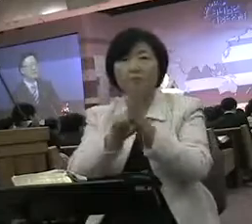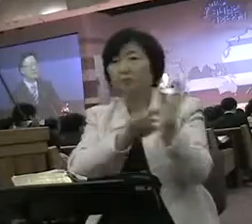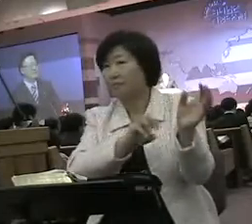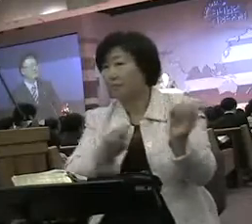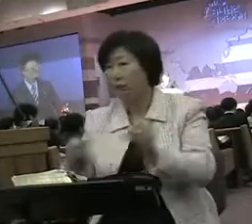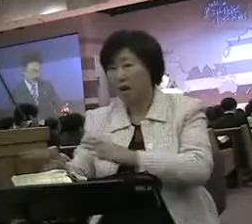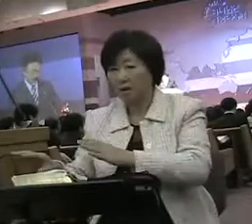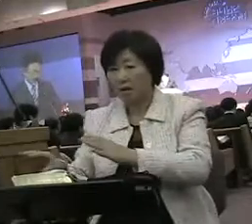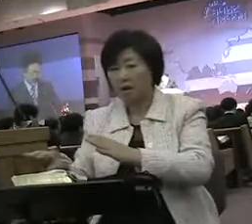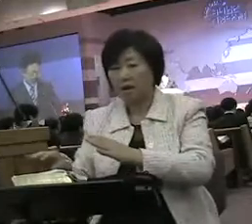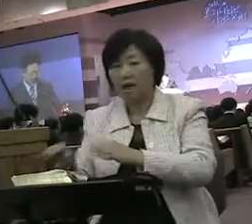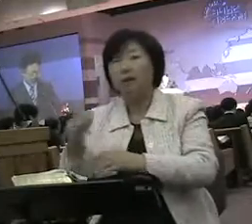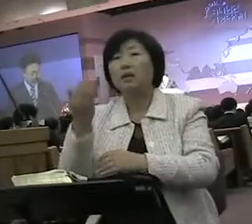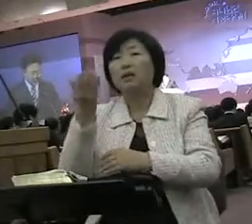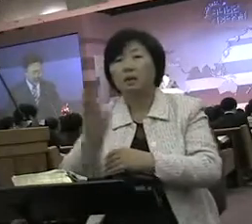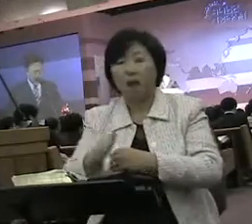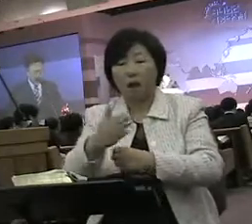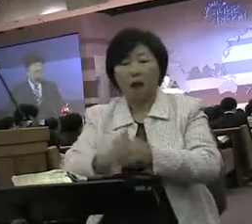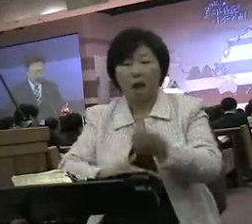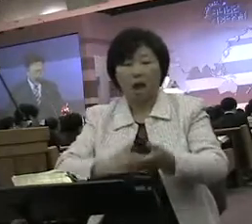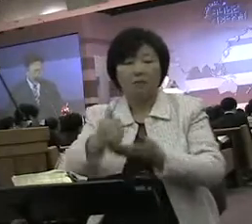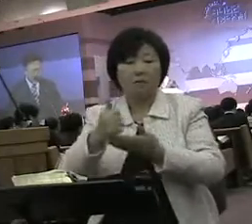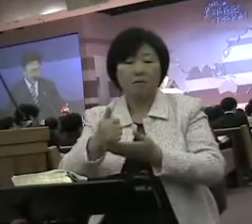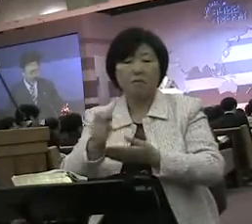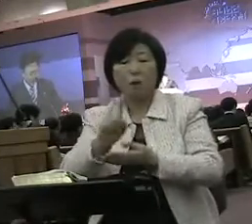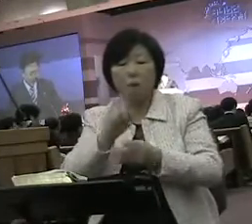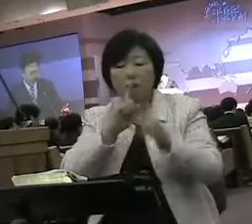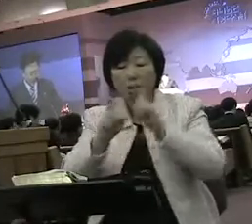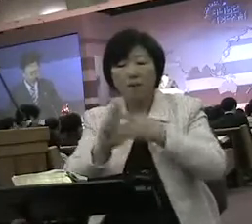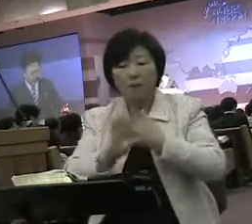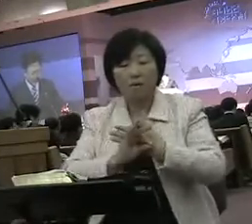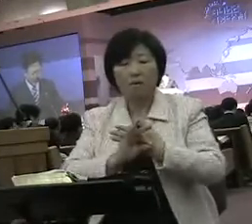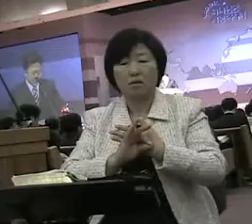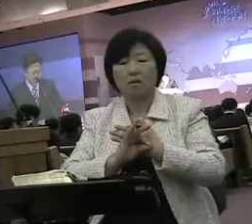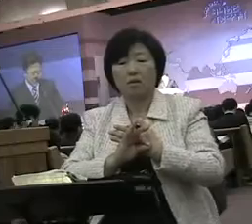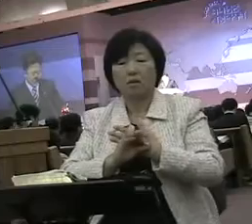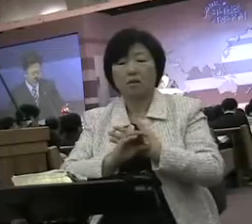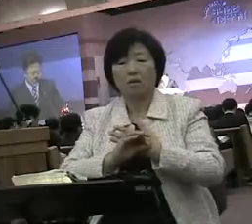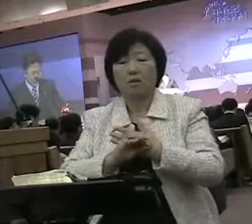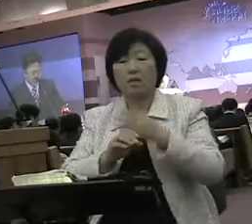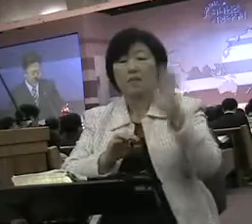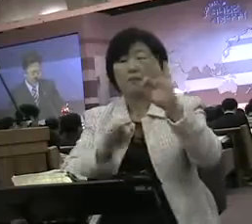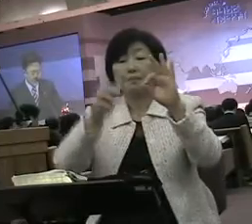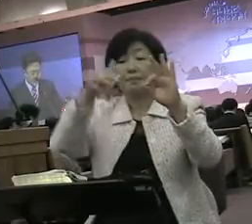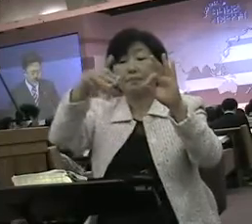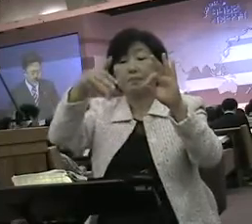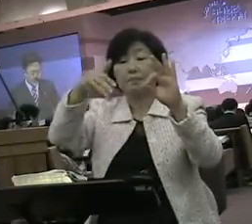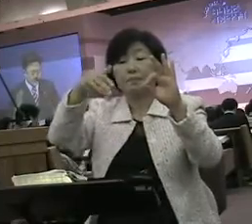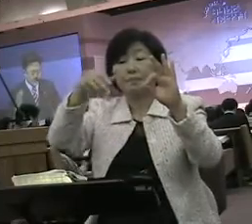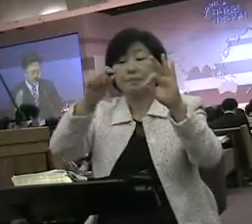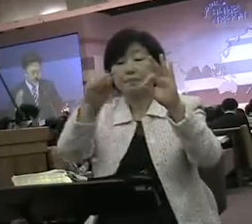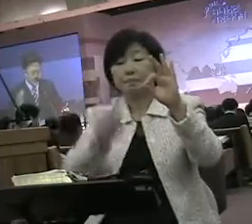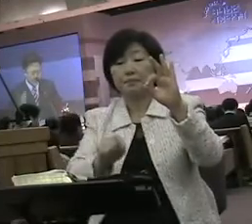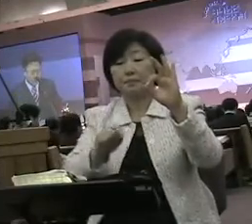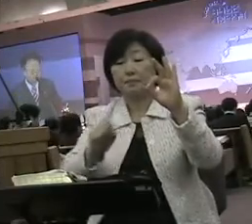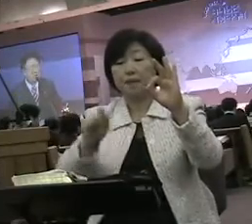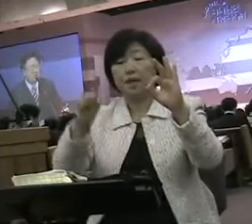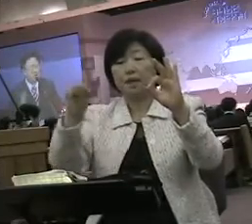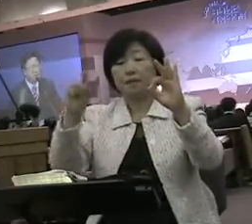버렸습니다. 그러나 하나님께서 뭐라고 말씀하십니까? 10장 13절에 사람이